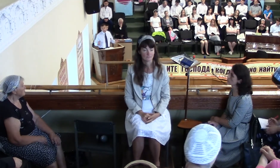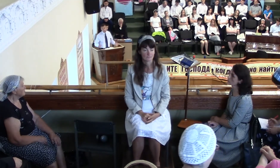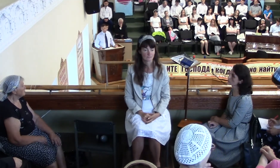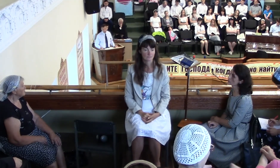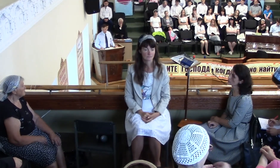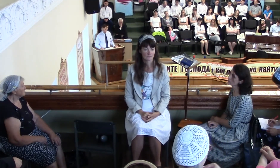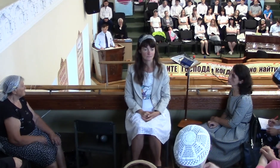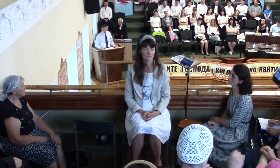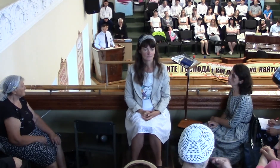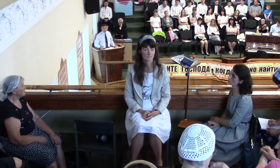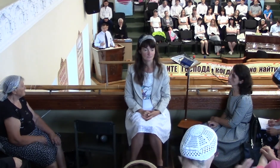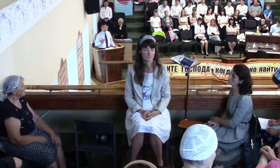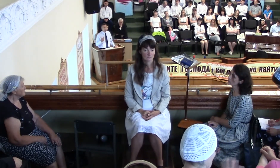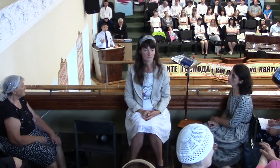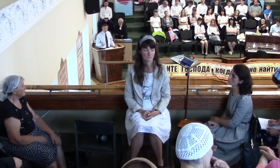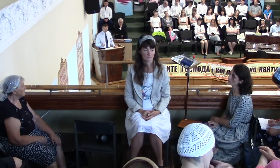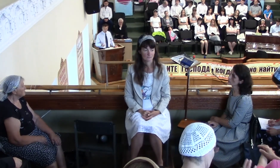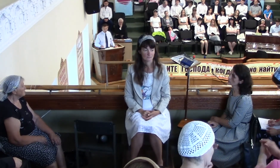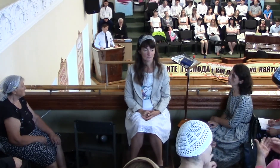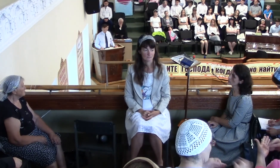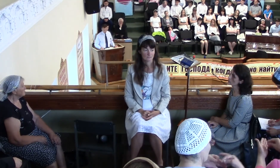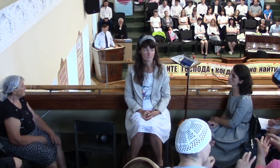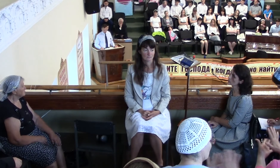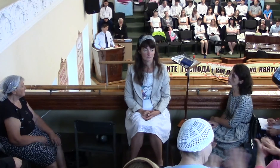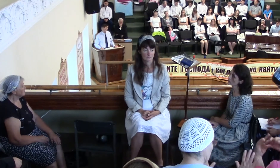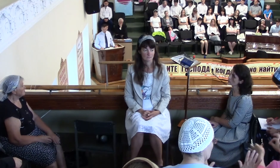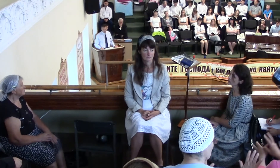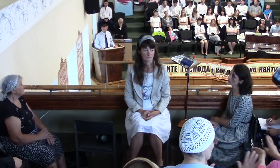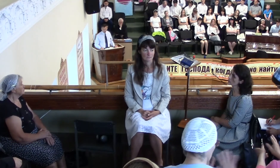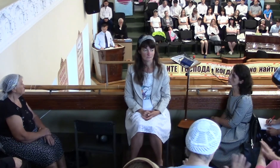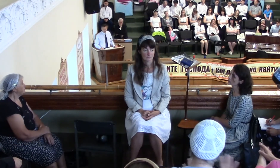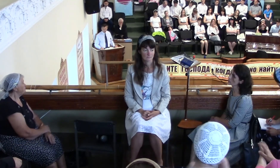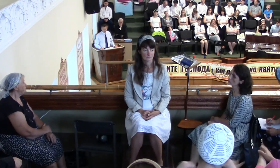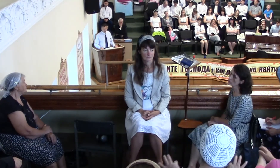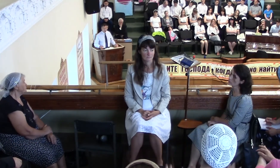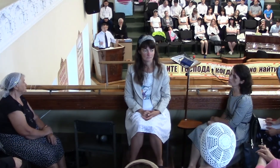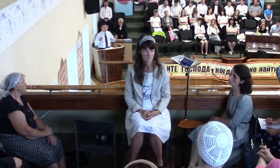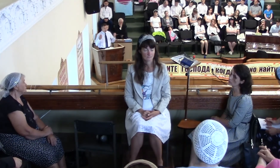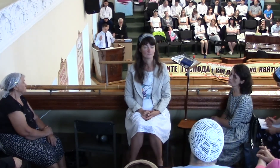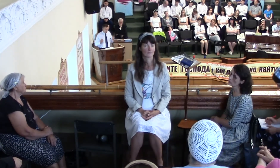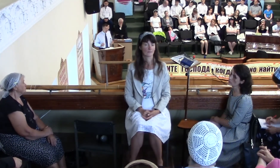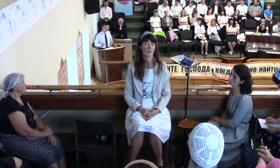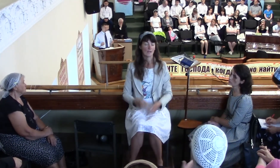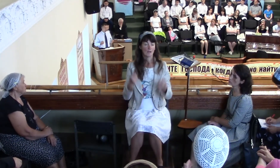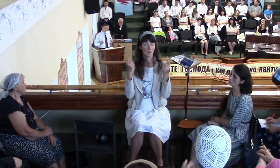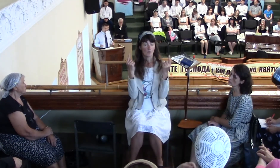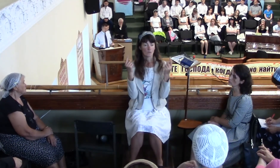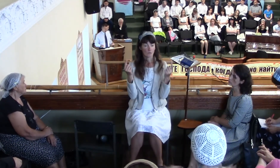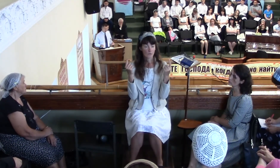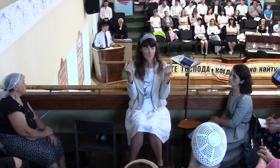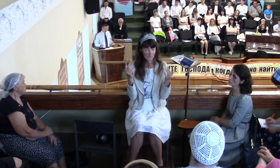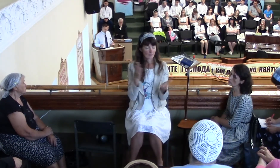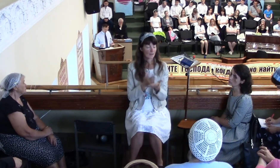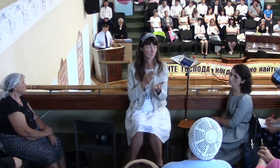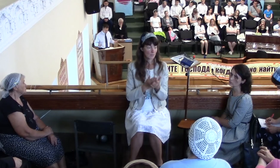Это великое привилегие – быть искупленными кровью Иисуса Христа и иметь прощение